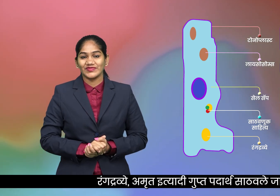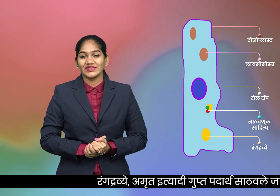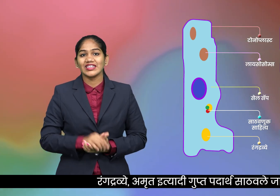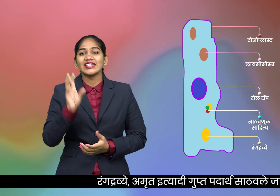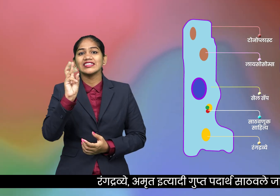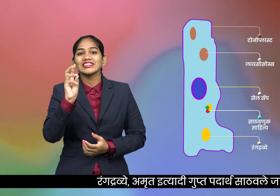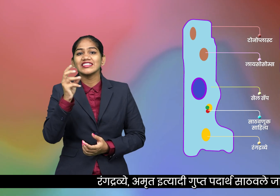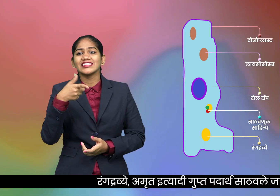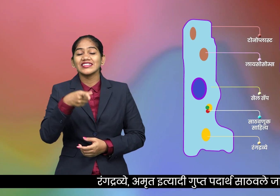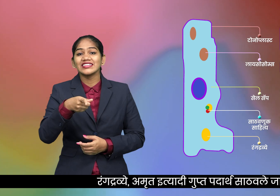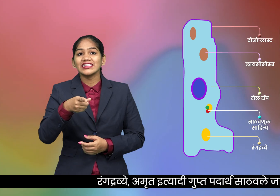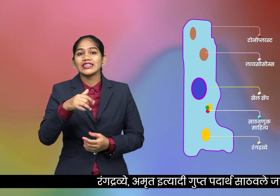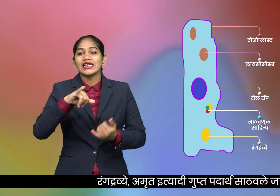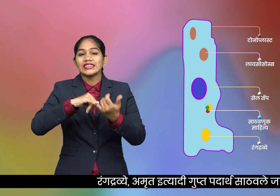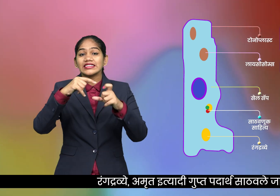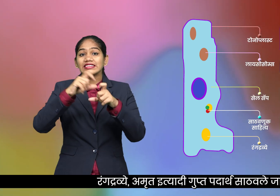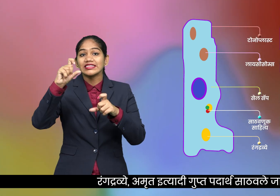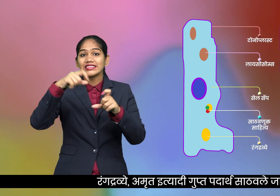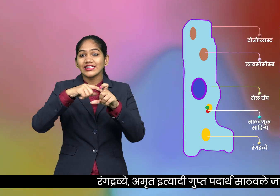रंगद्रव्ये, अमृत इत्यादी गुप्त पदार्थ साठवले जातात.